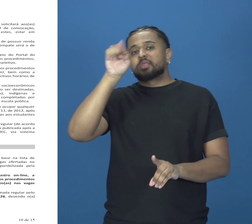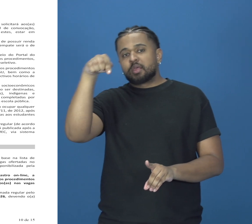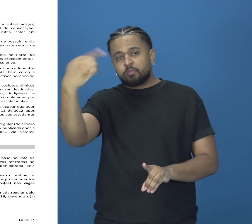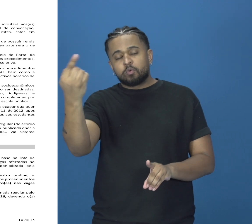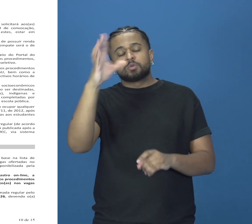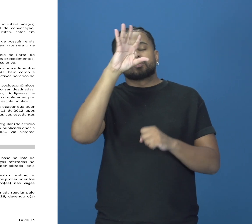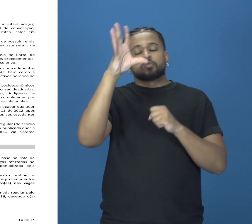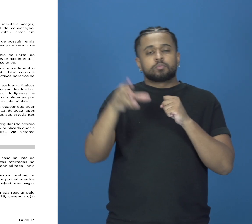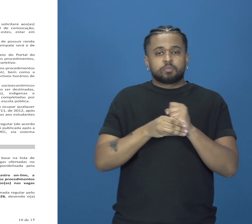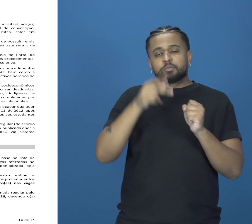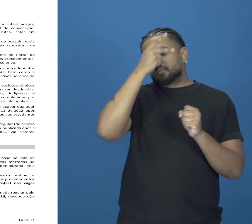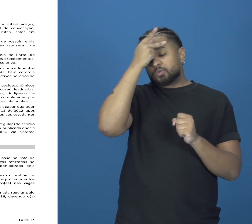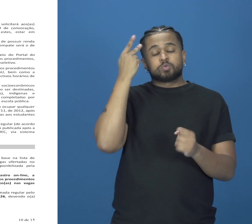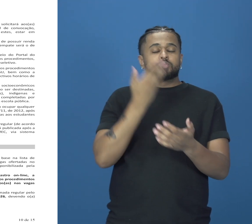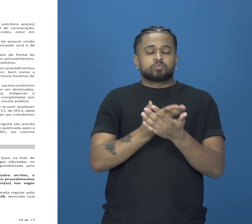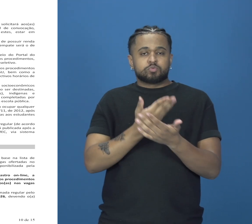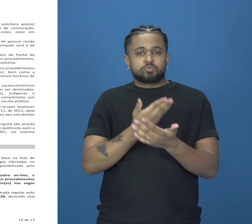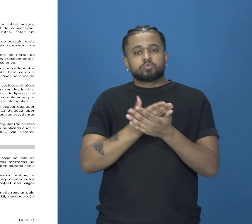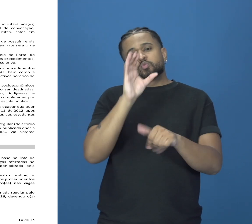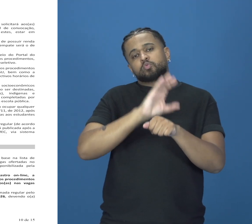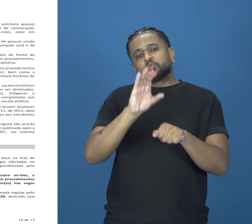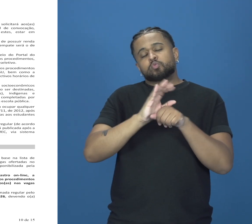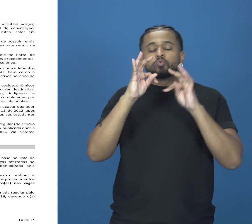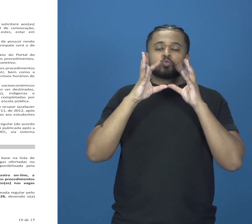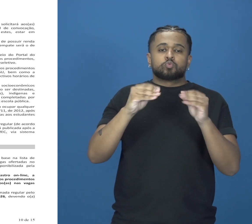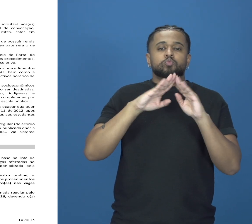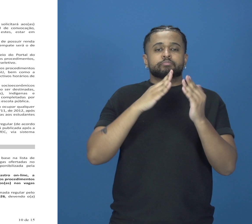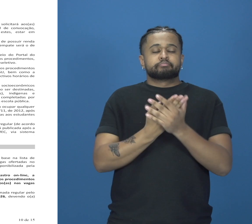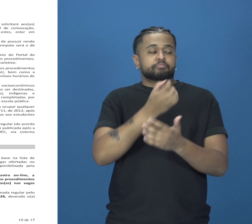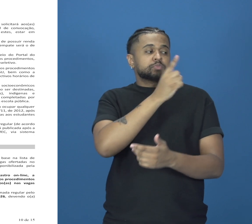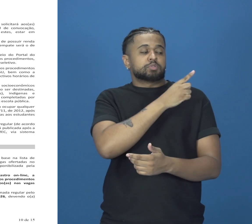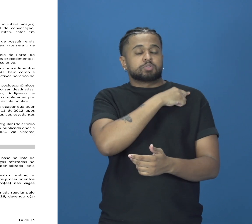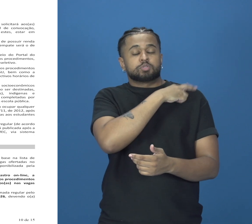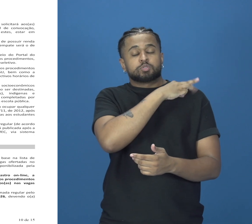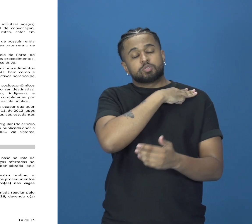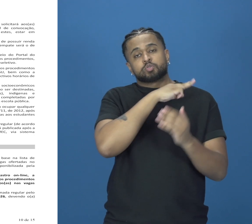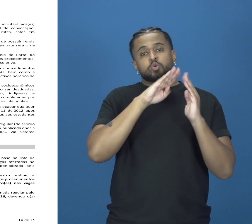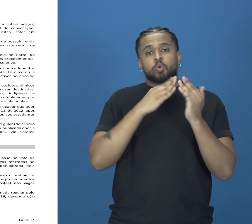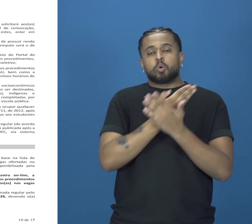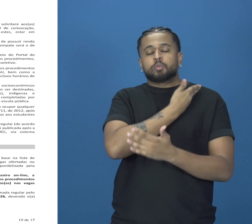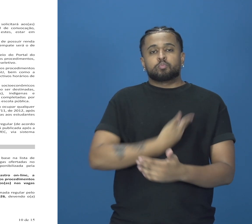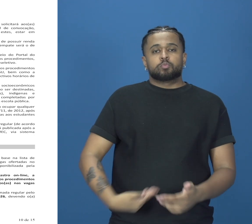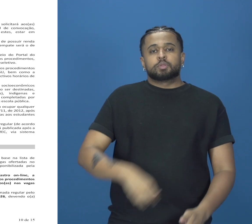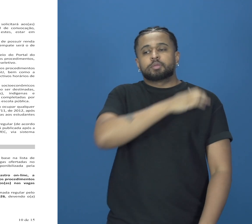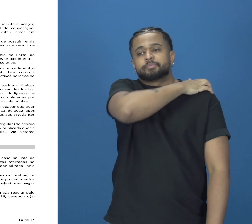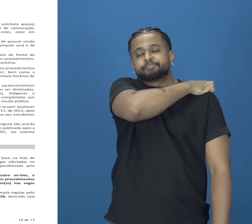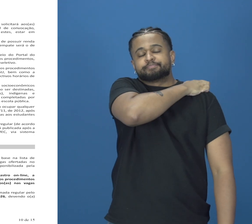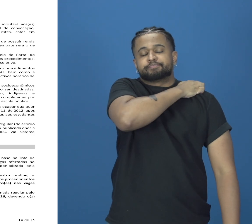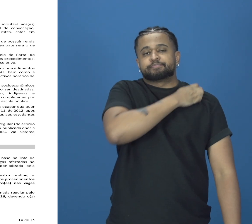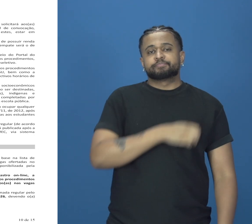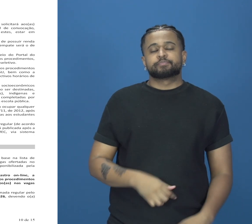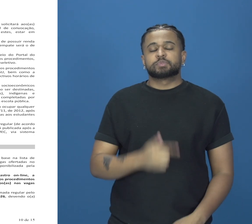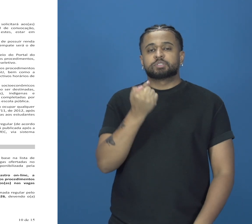posteriormente, completadas por estudantes que tenham cursado integralmente o ensino médio em escola pública.